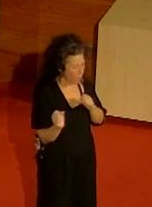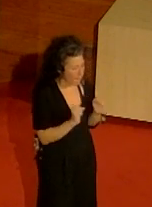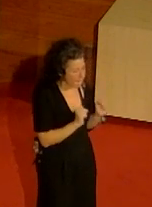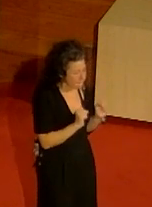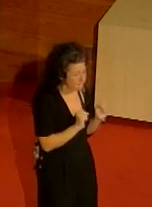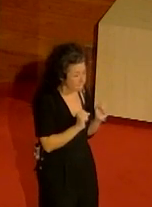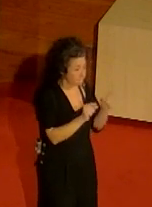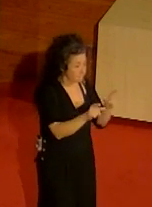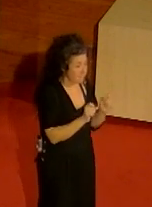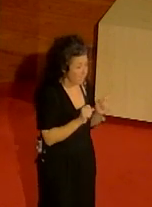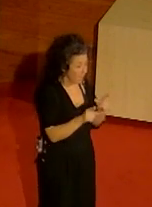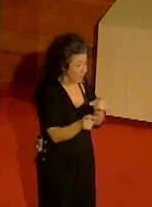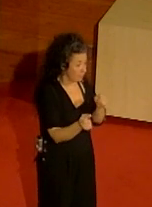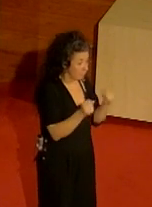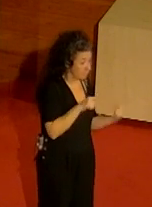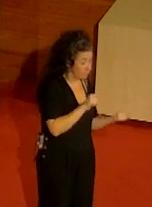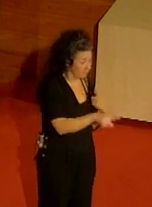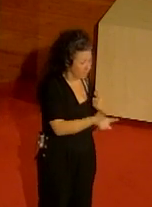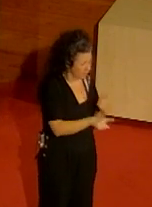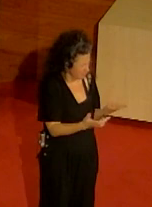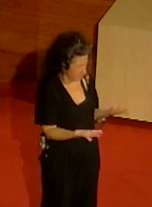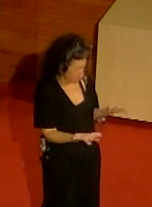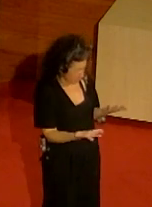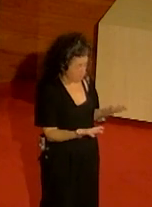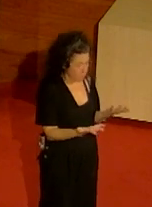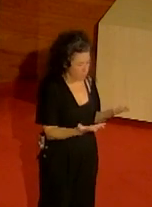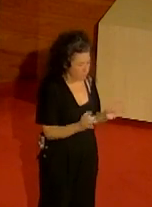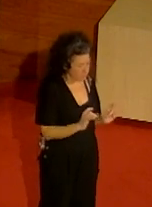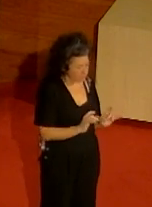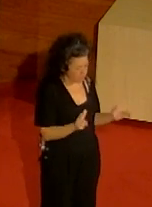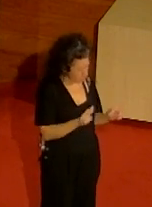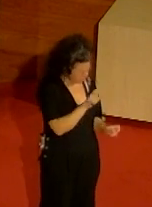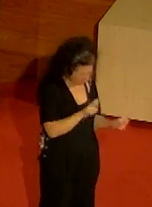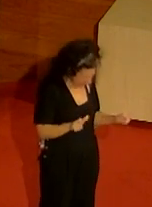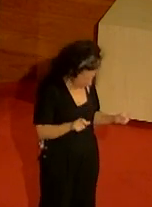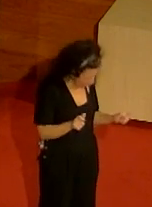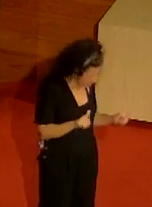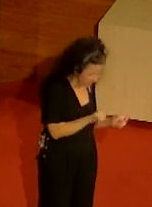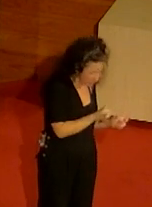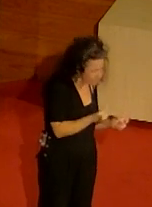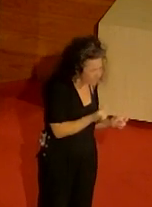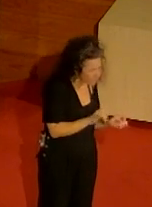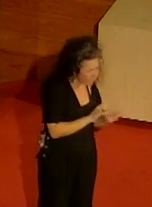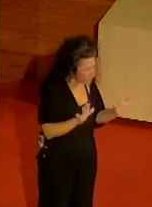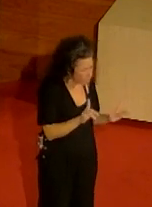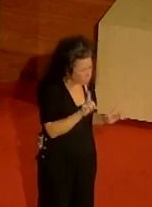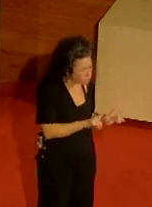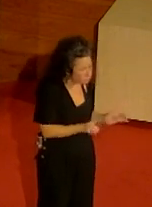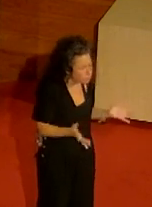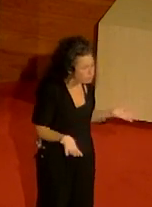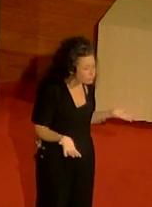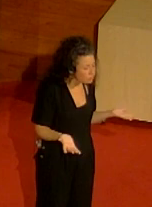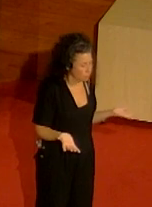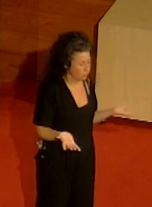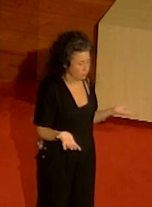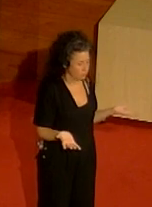¿Es tan evidente la diferencia entre una persona y otra? Es evidente que las personas refugiadas teóricamente tienen más